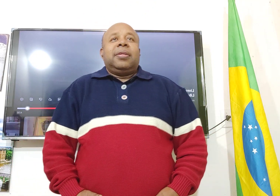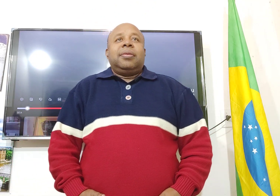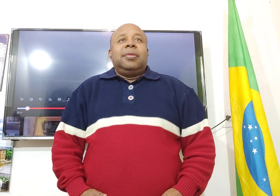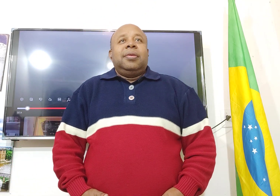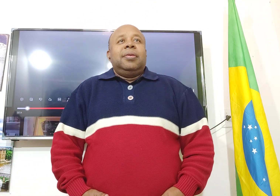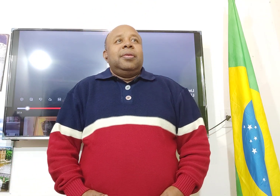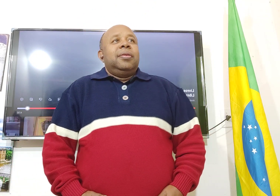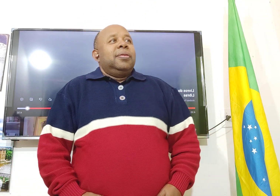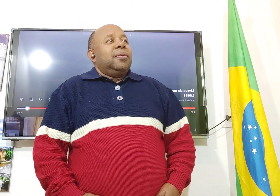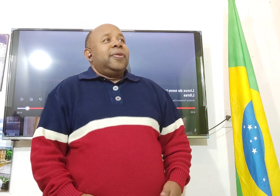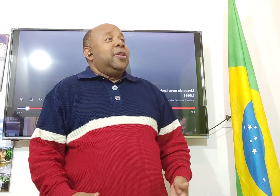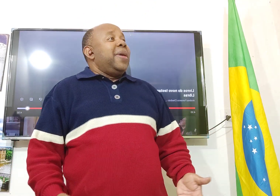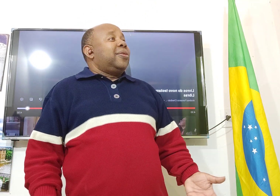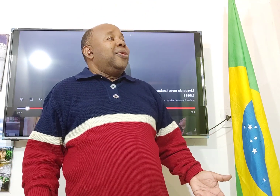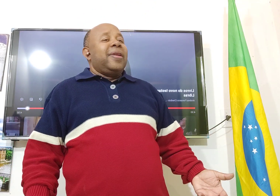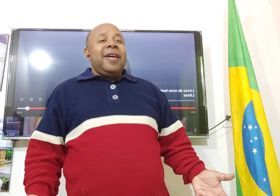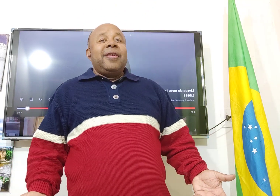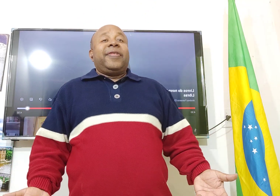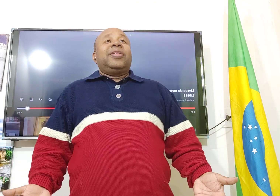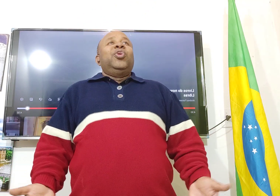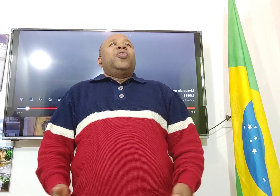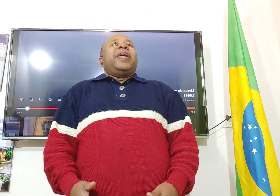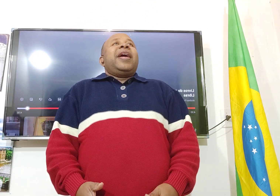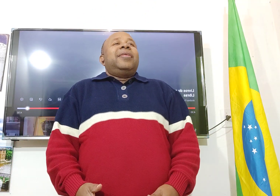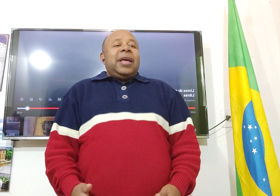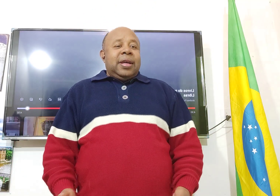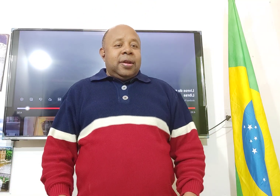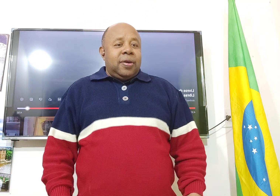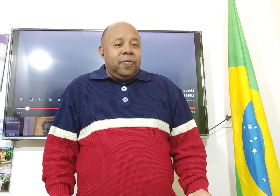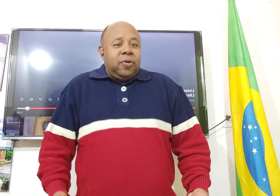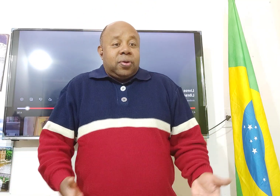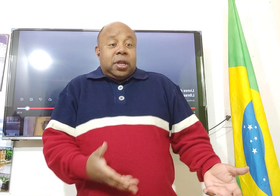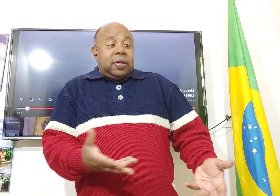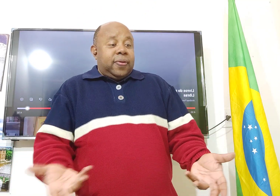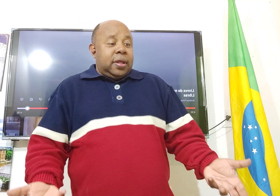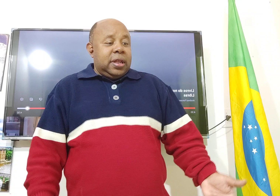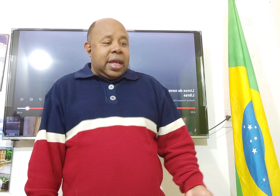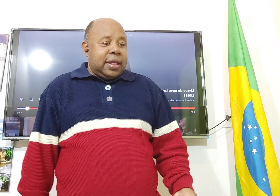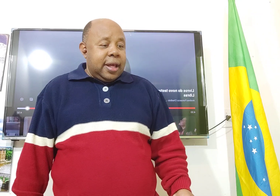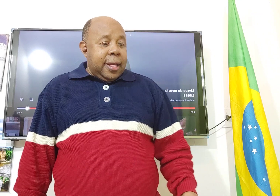mais. Vou fazer mais coisa. Vai ficar duro, parado lá? Não, não vou, você tem que fazer sinais.